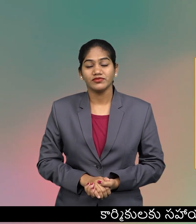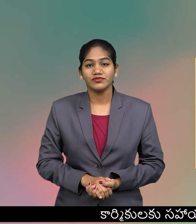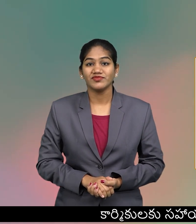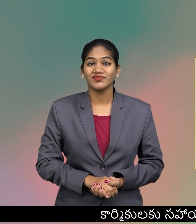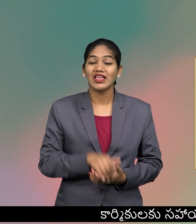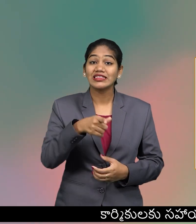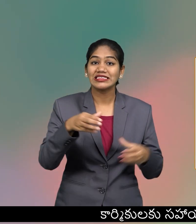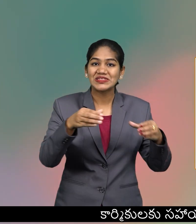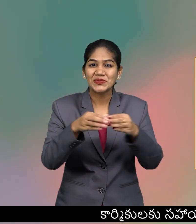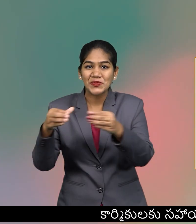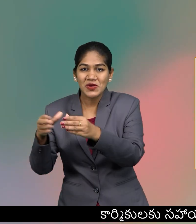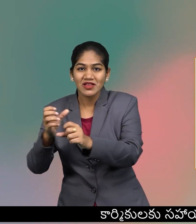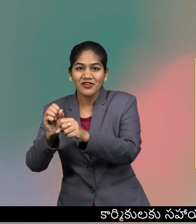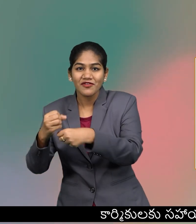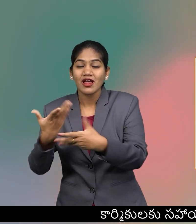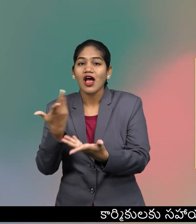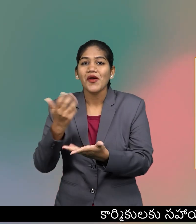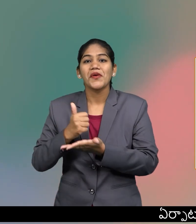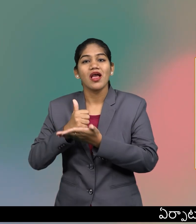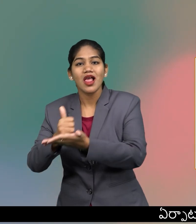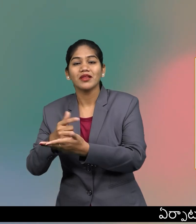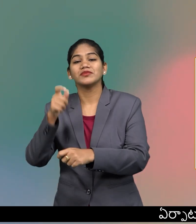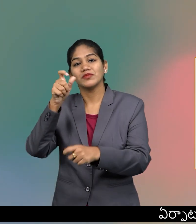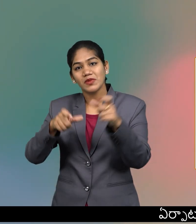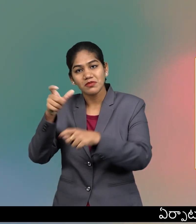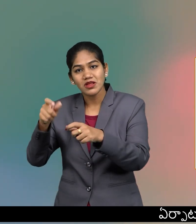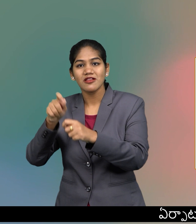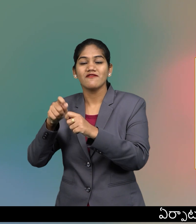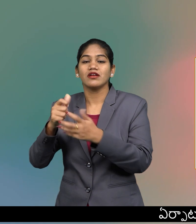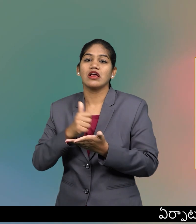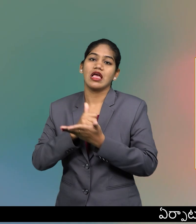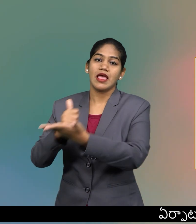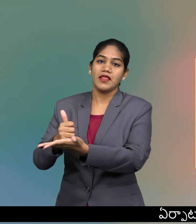కార్మికులకు సహాయం చేయడానికి సమూహాలు ఏర్పాటు చేయబడ్డాయి.